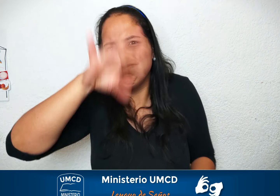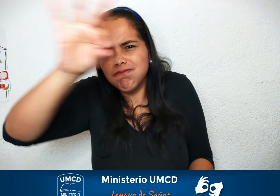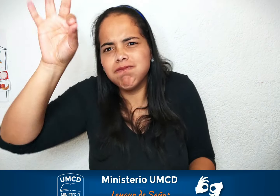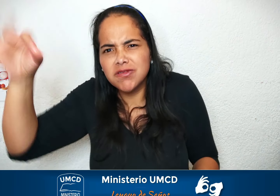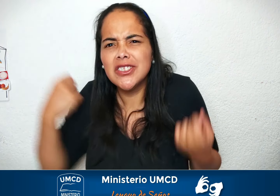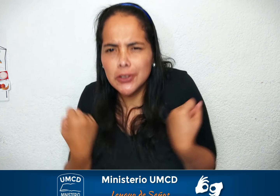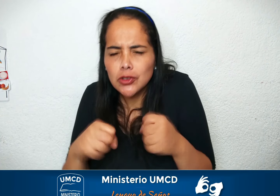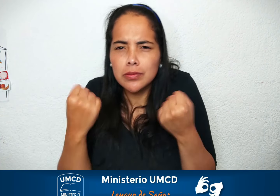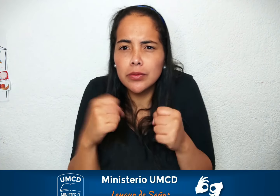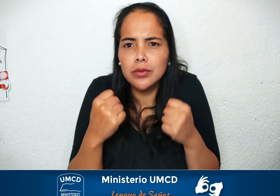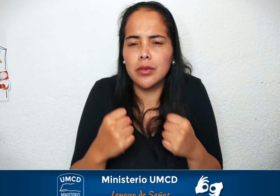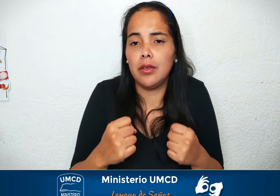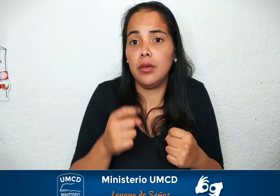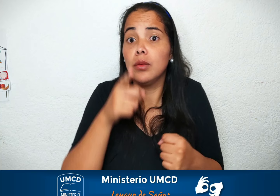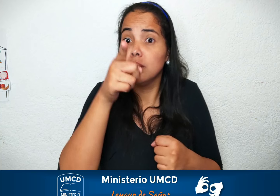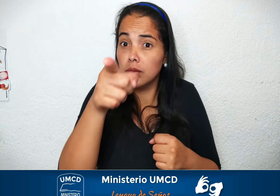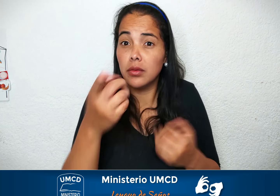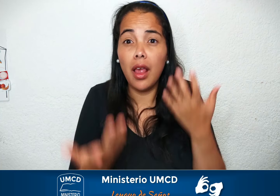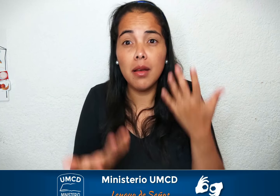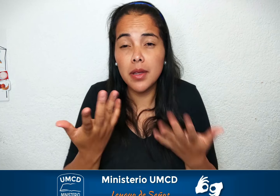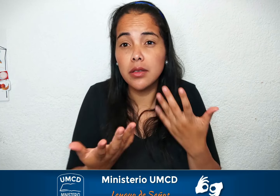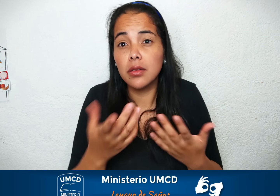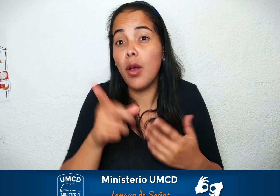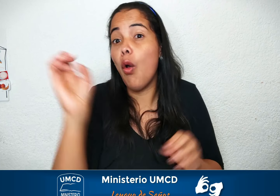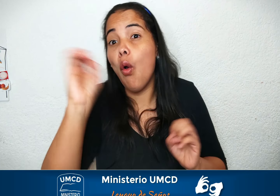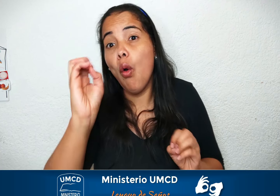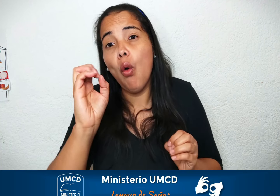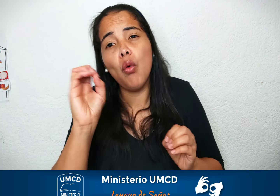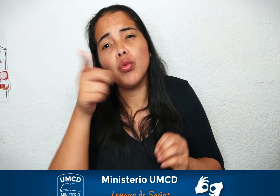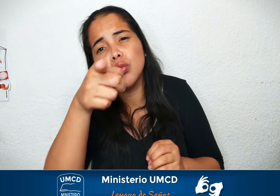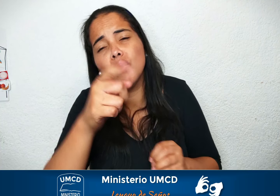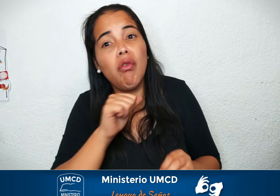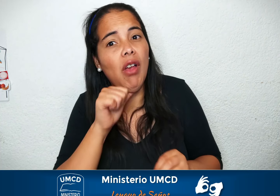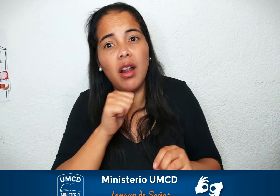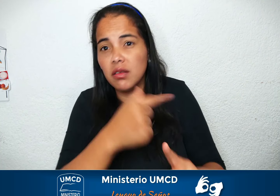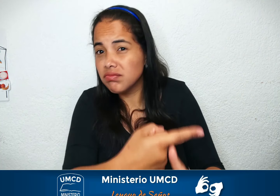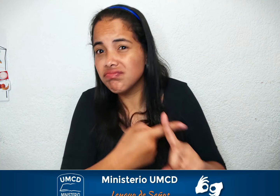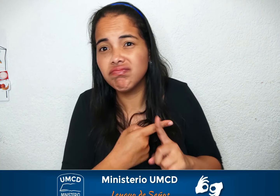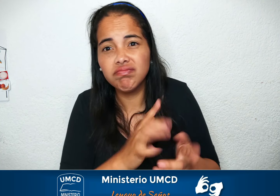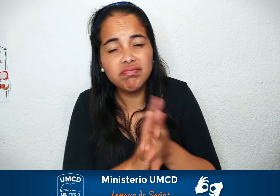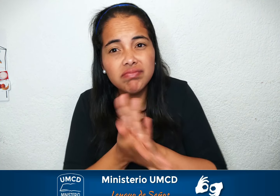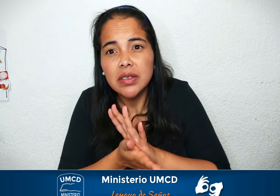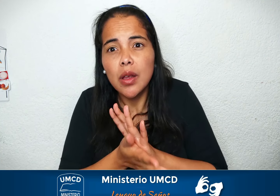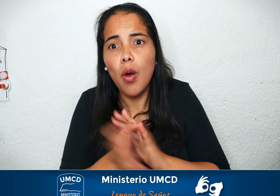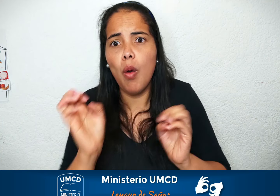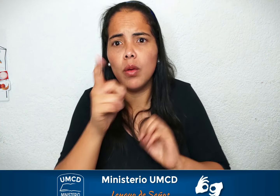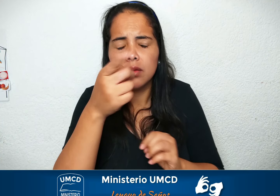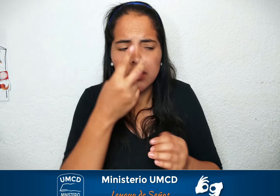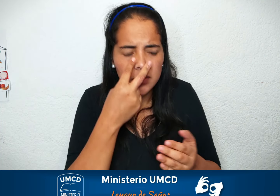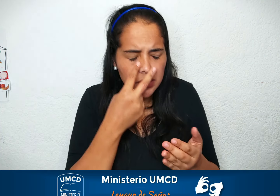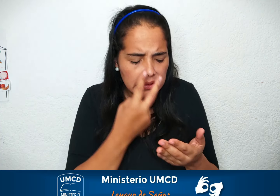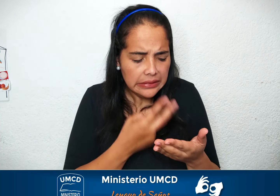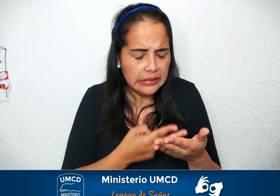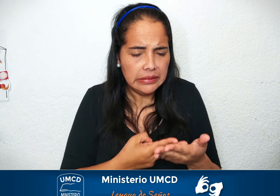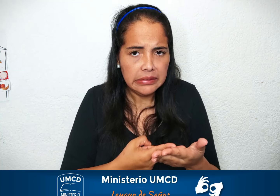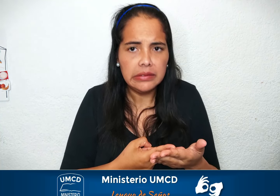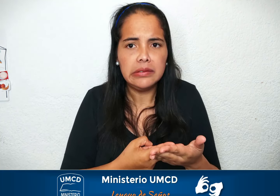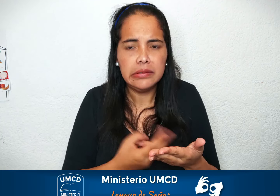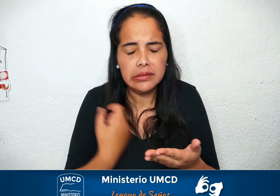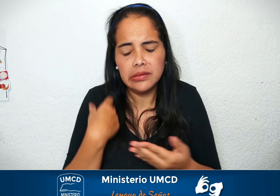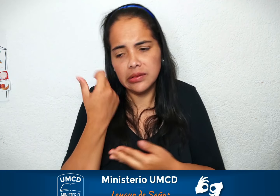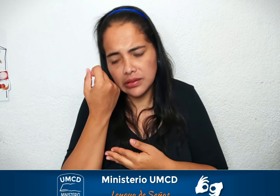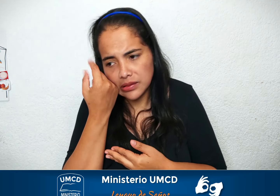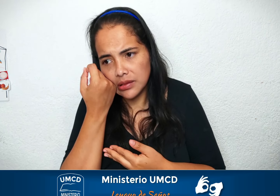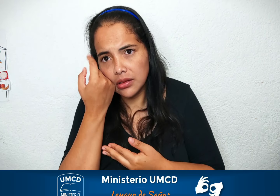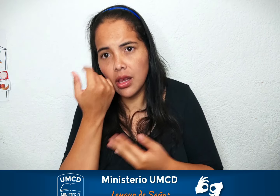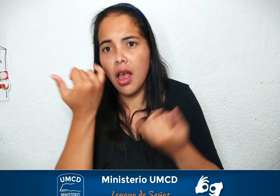a la salvación. Y si usted, mi querido amigo, todavía no ha recibido a Cristo, pero acaba de escuchar esto, lo